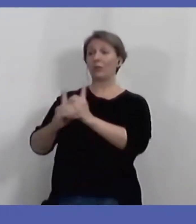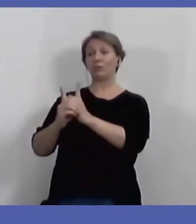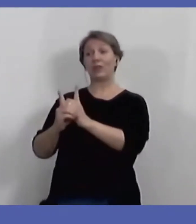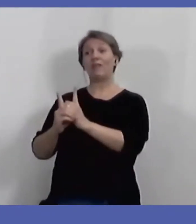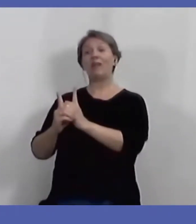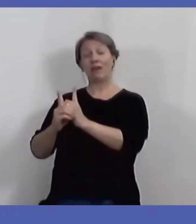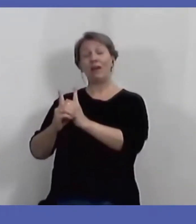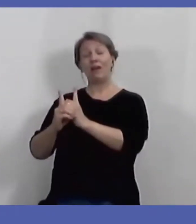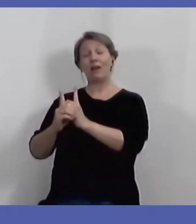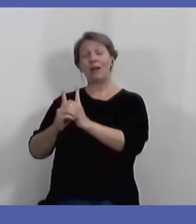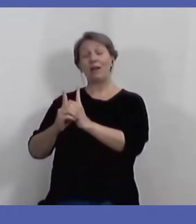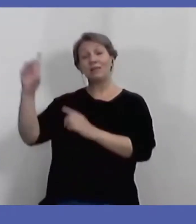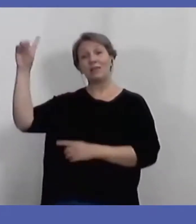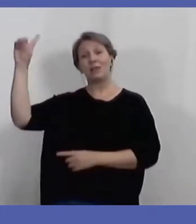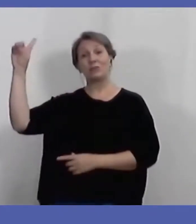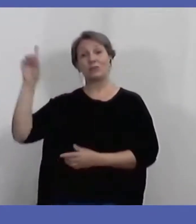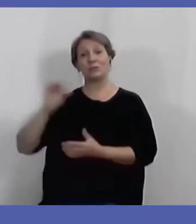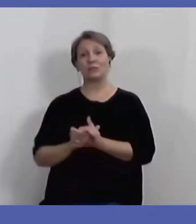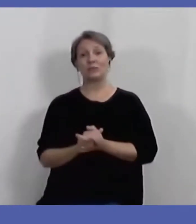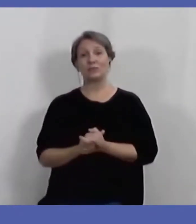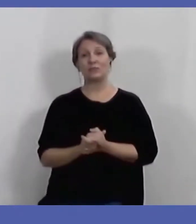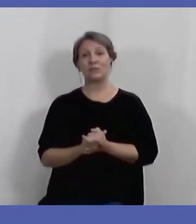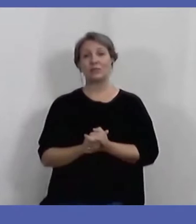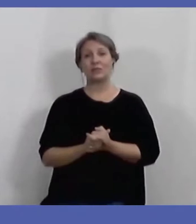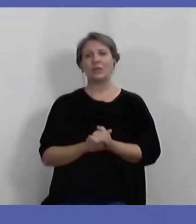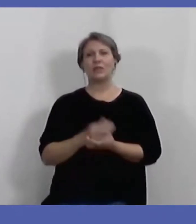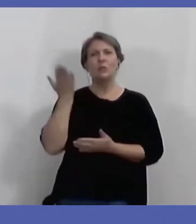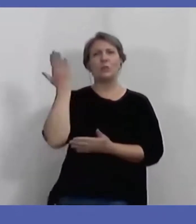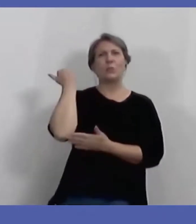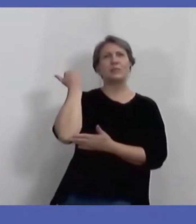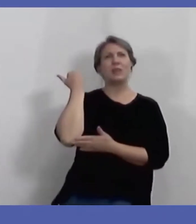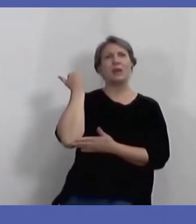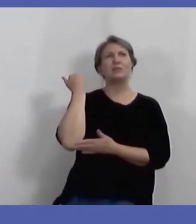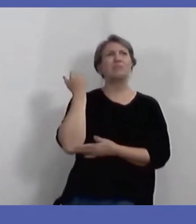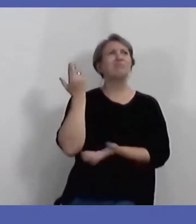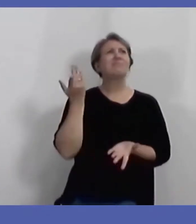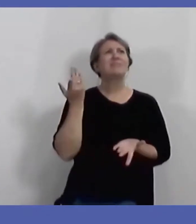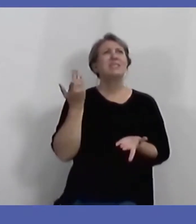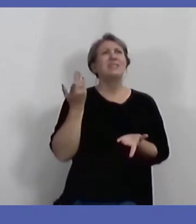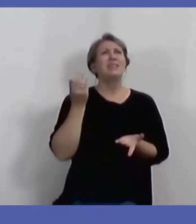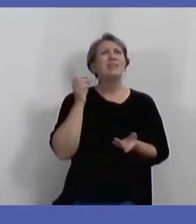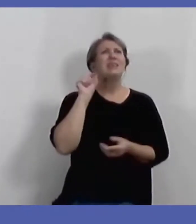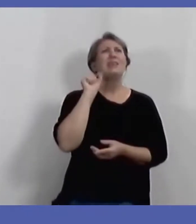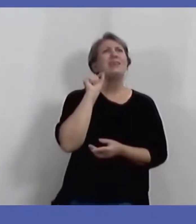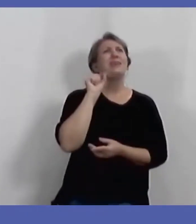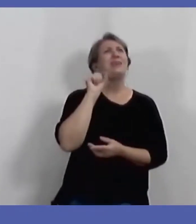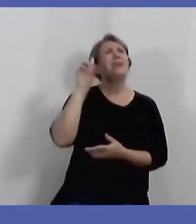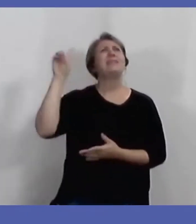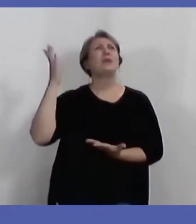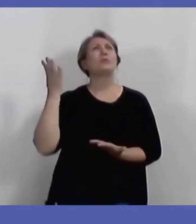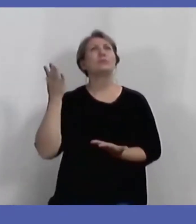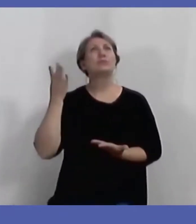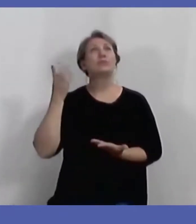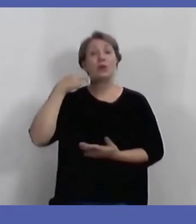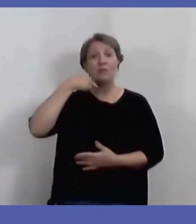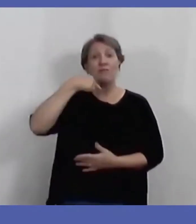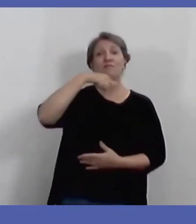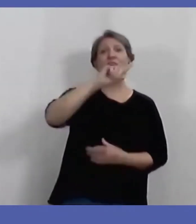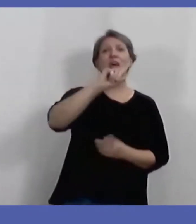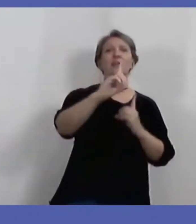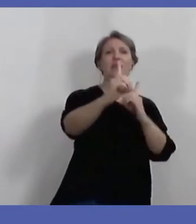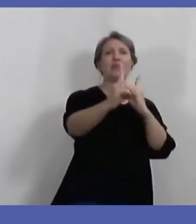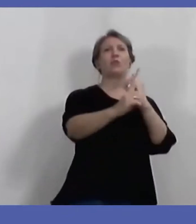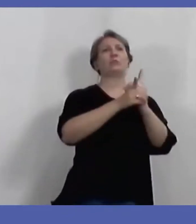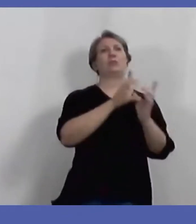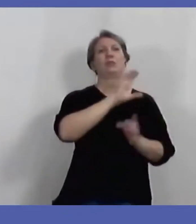saber quem é Deus, onde está Deus, então você tem que ir para Cristo. Amém?